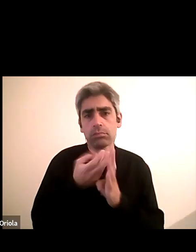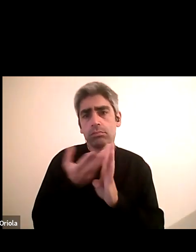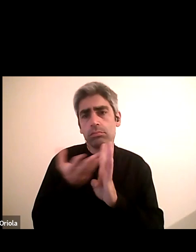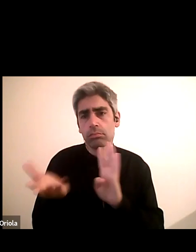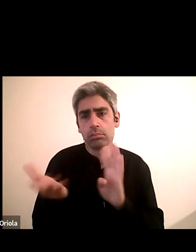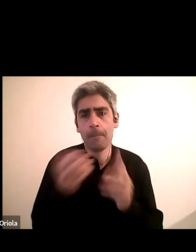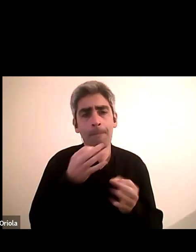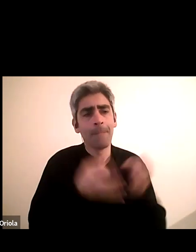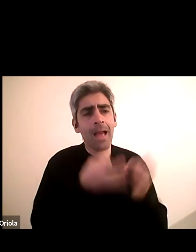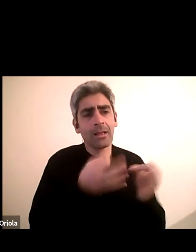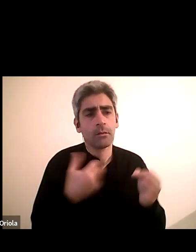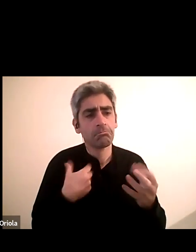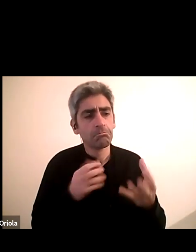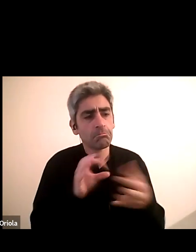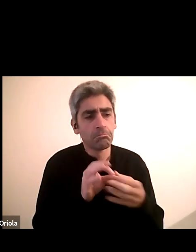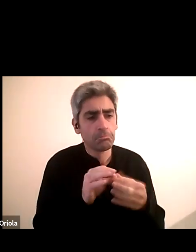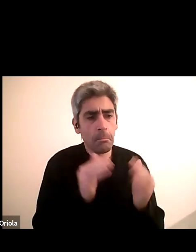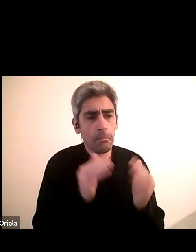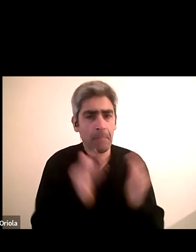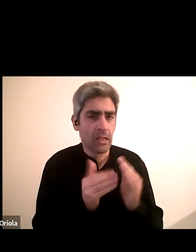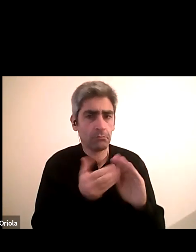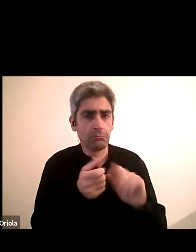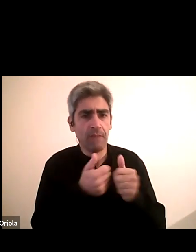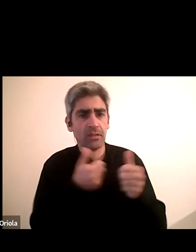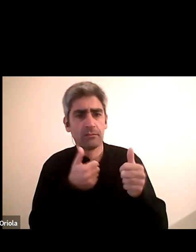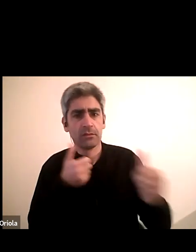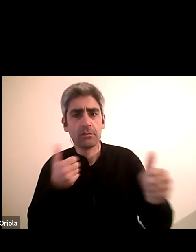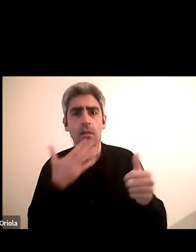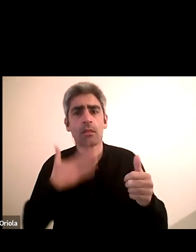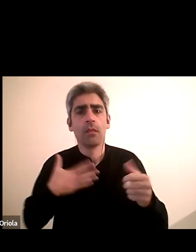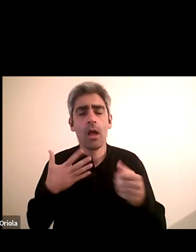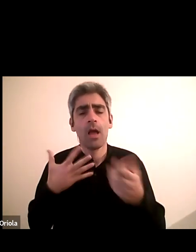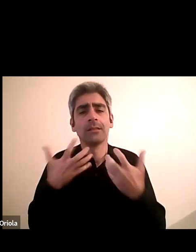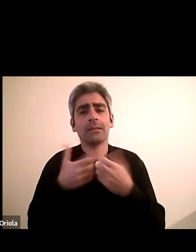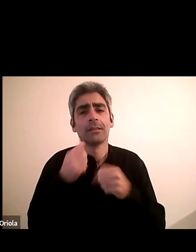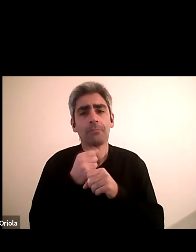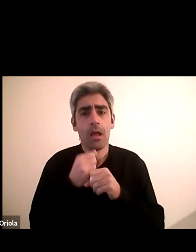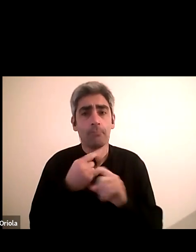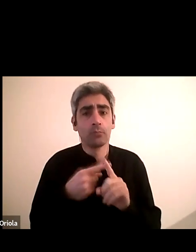da máquina, o que em termos de acidentes de trabalho, reparem que é positivo,